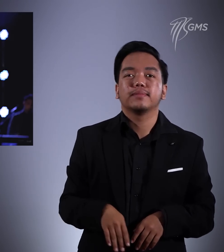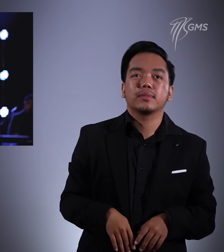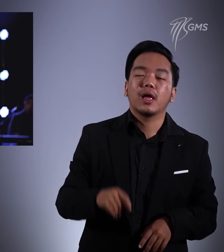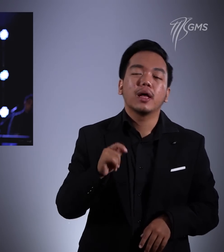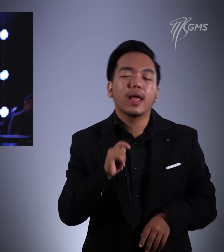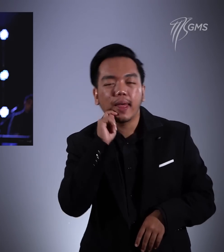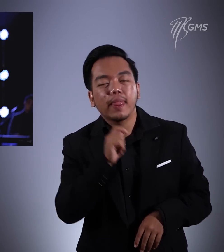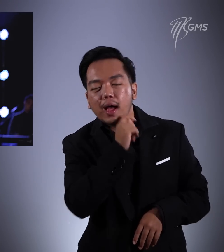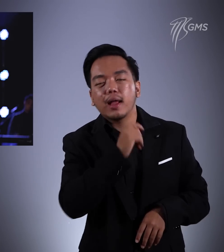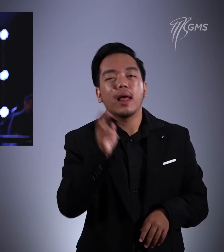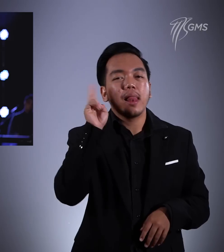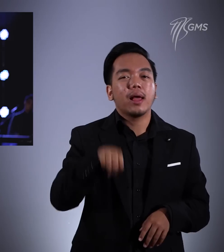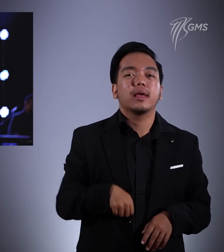up.